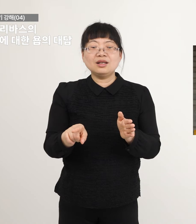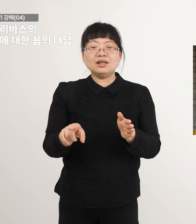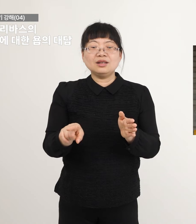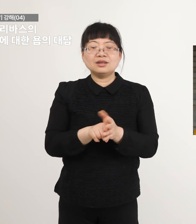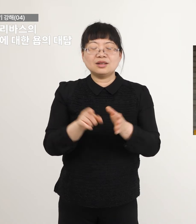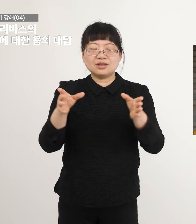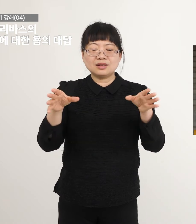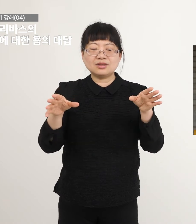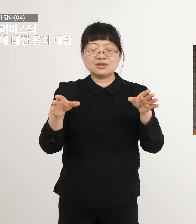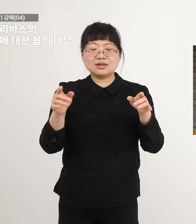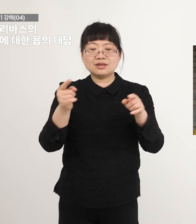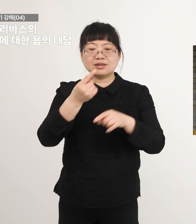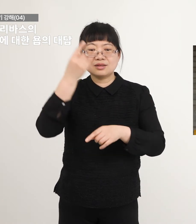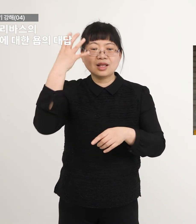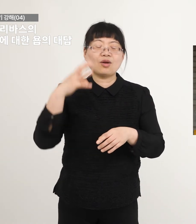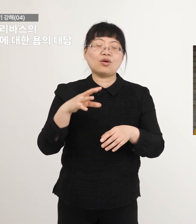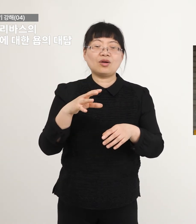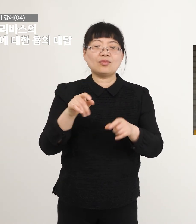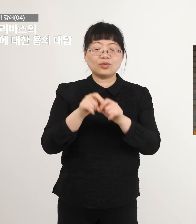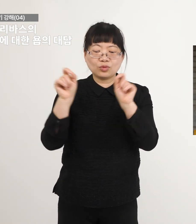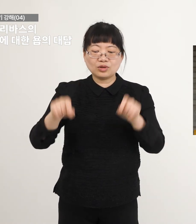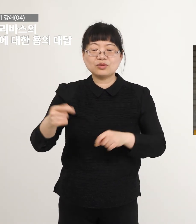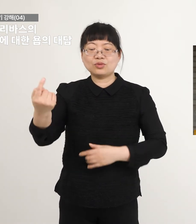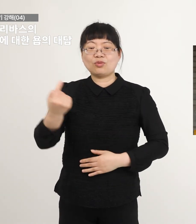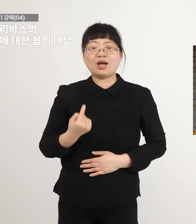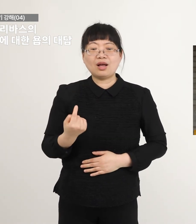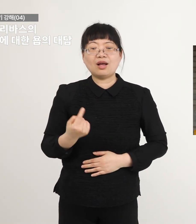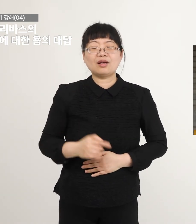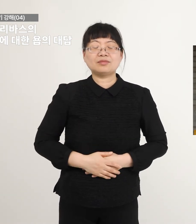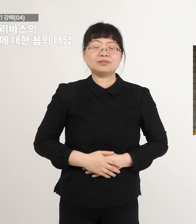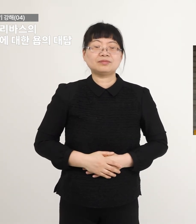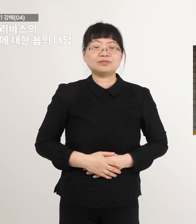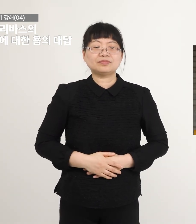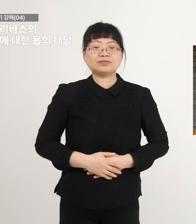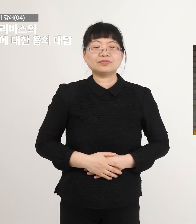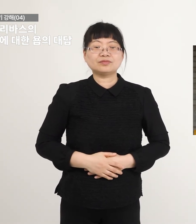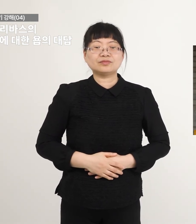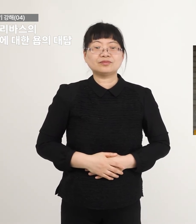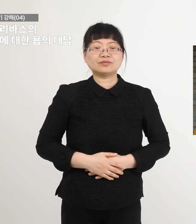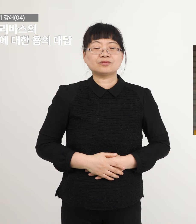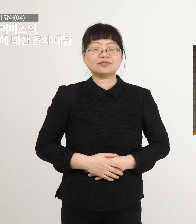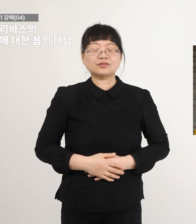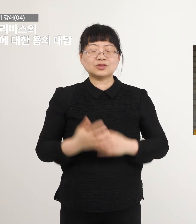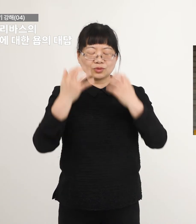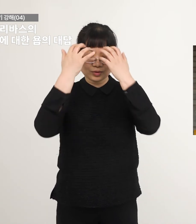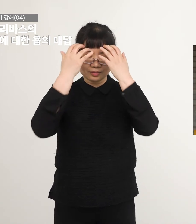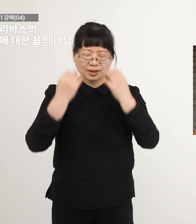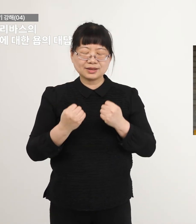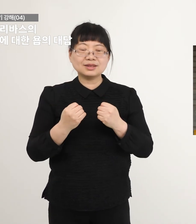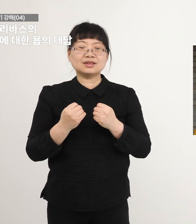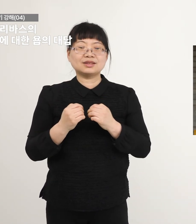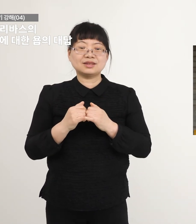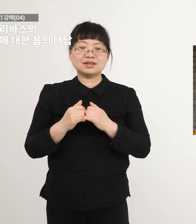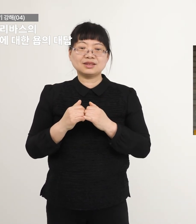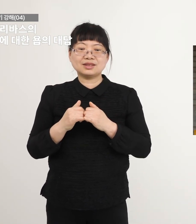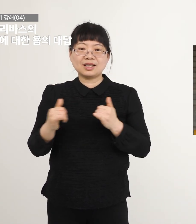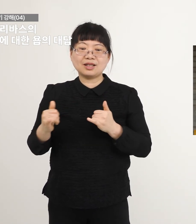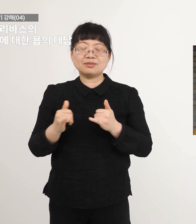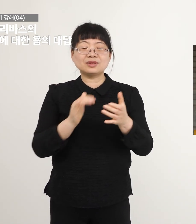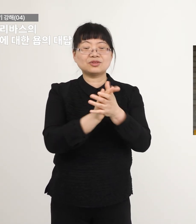보니까 마음이 풀어졌겠죠. 그래서 그 고생하는 친구가 친구들한테